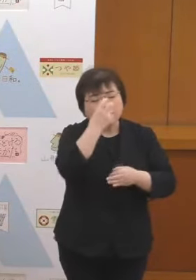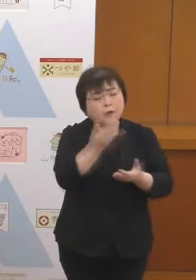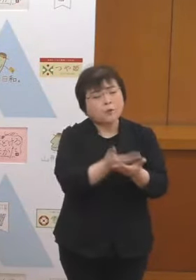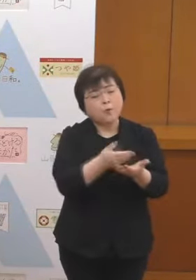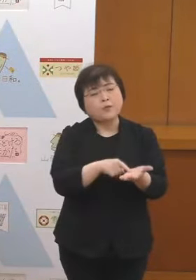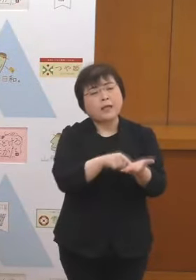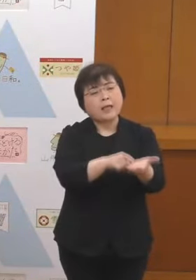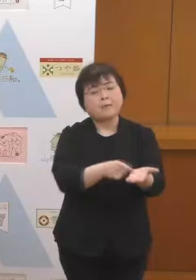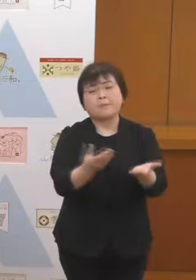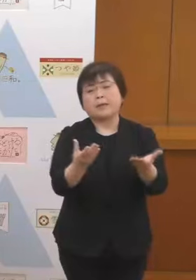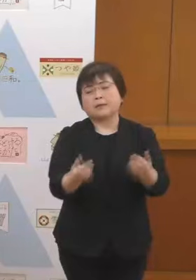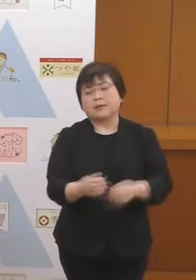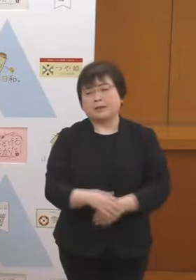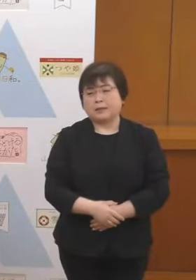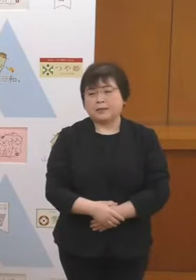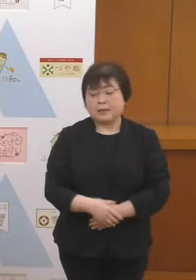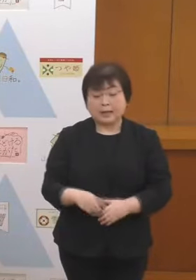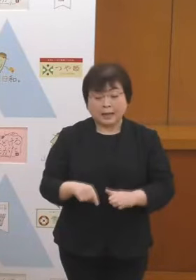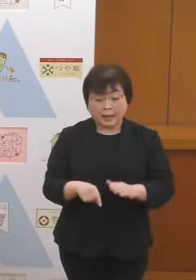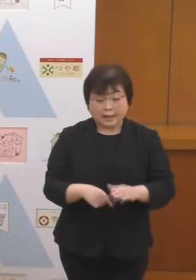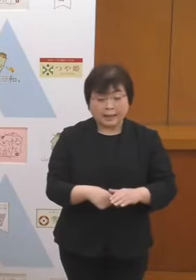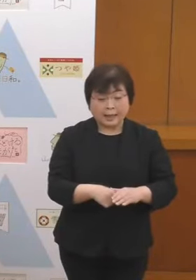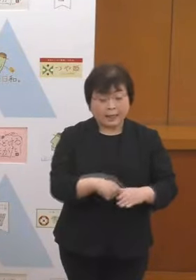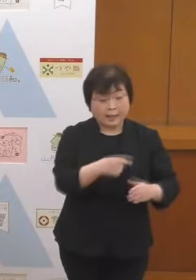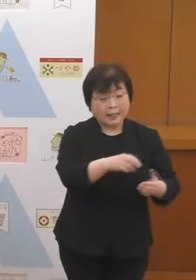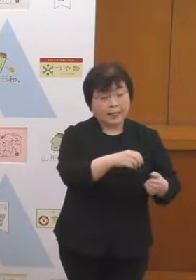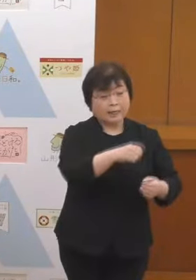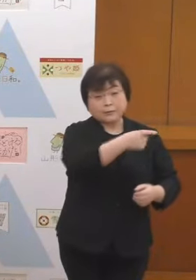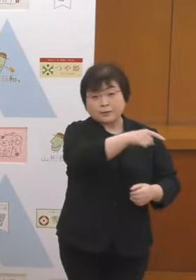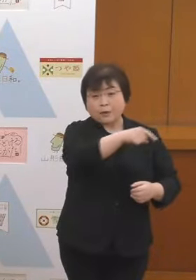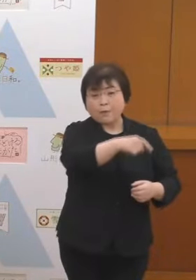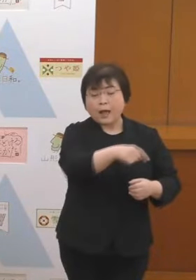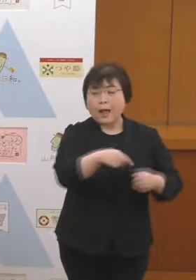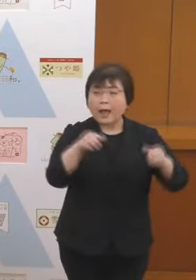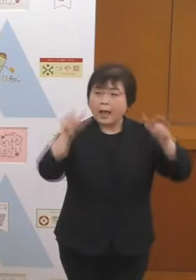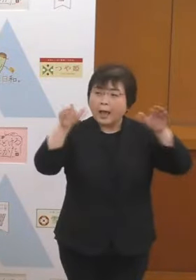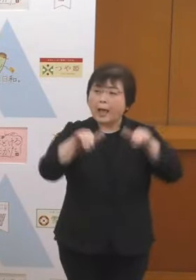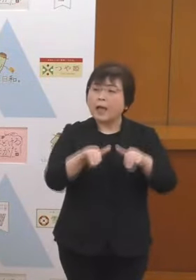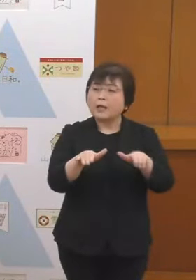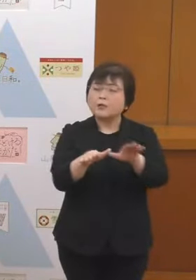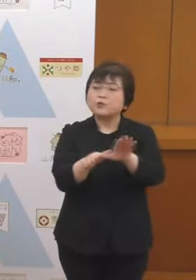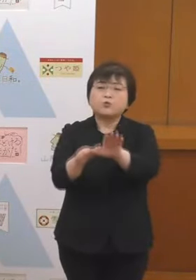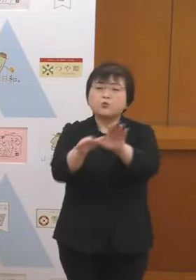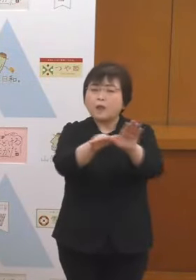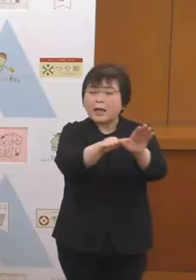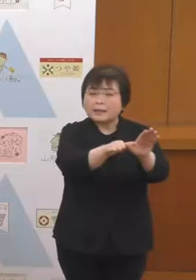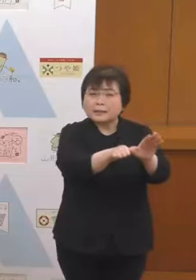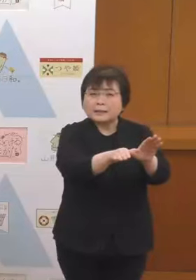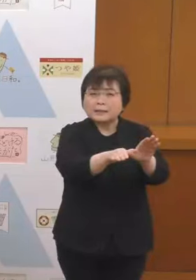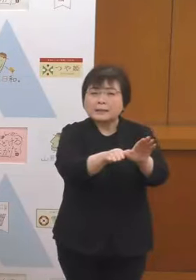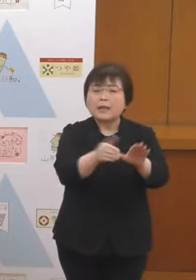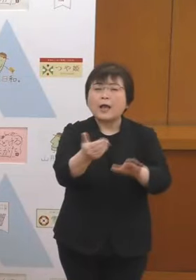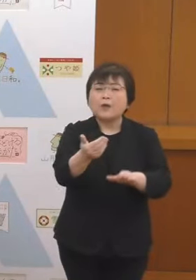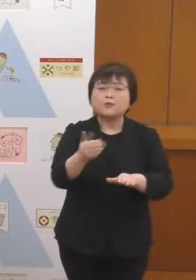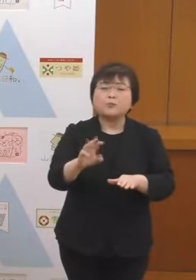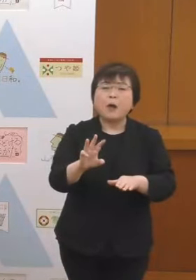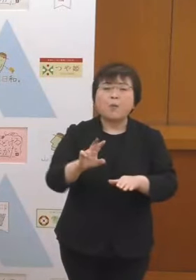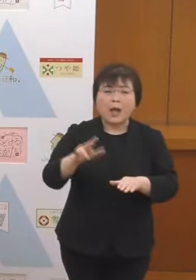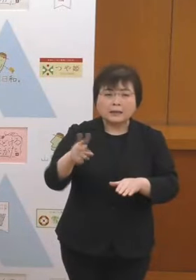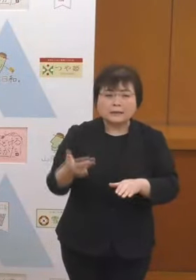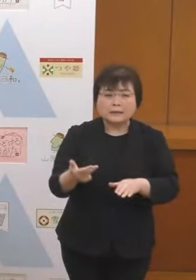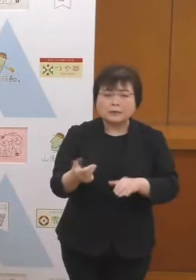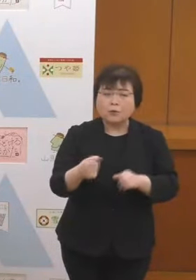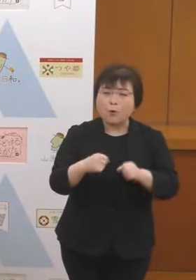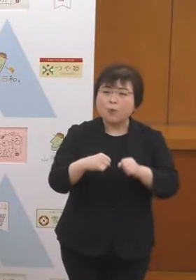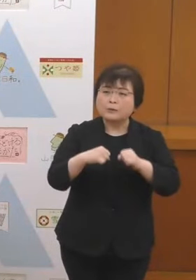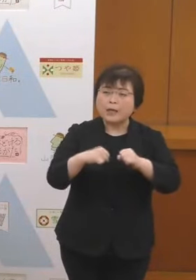ましたこうした中で関西電力では犬や熊の生息調査を実施